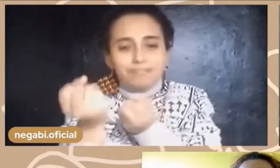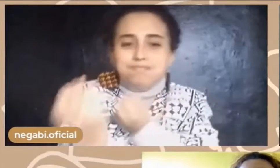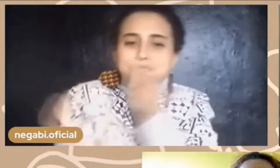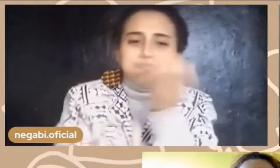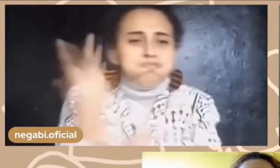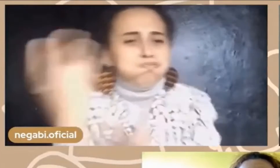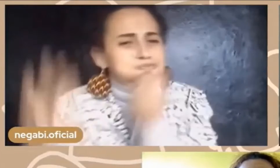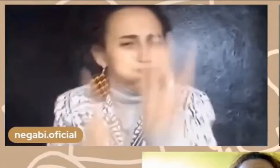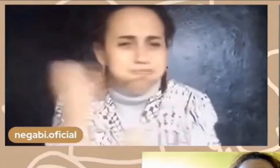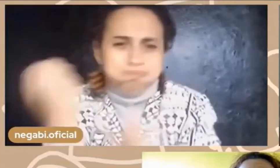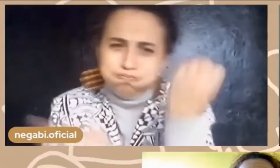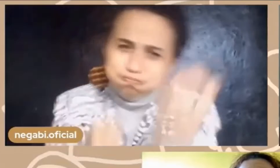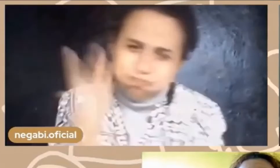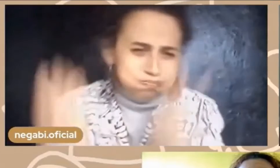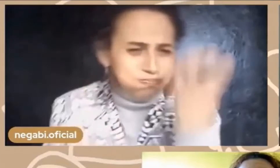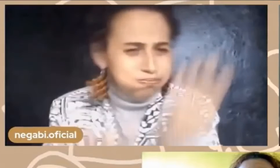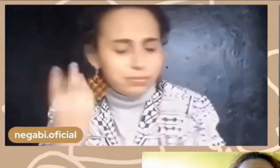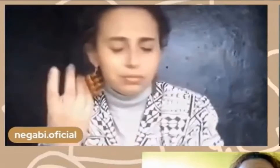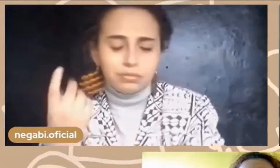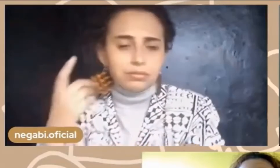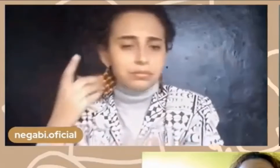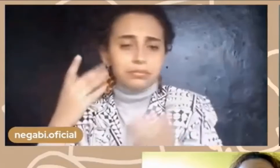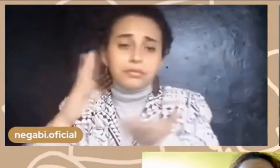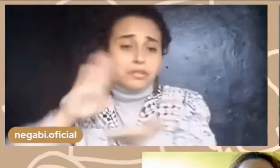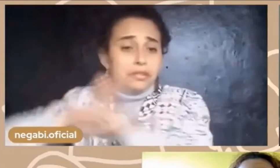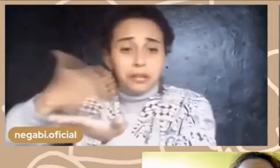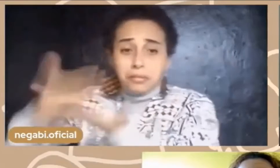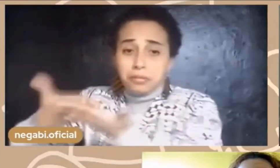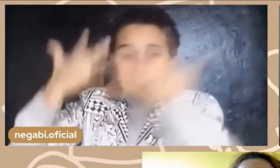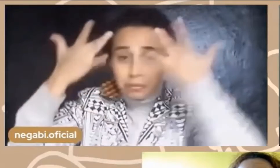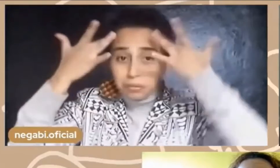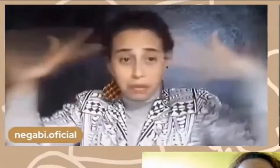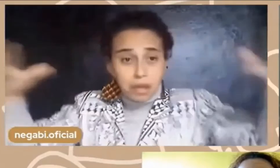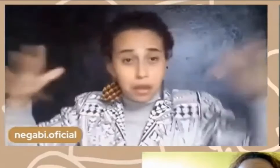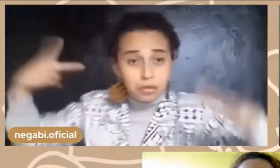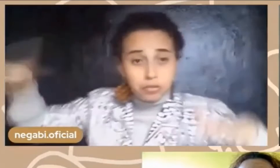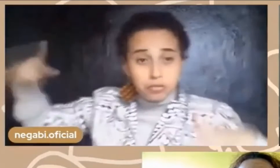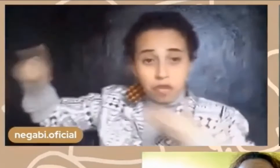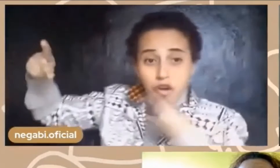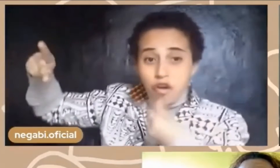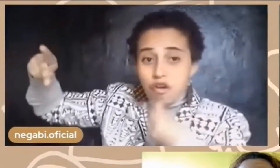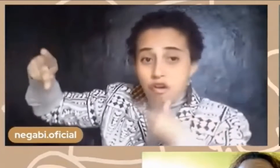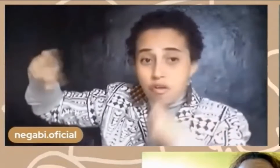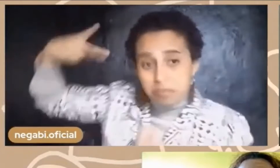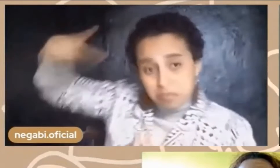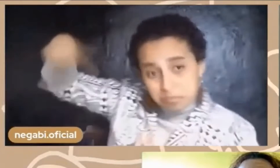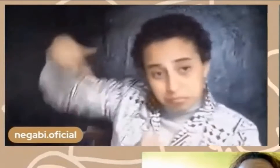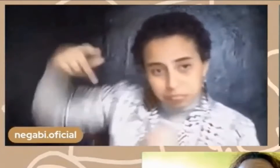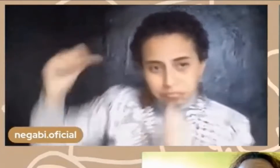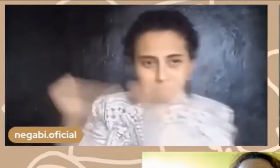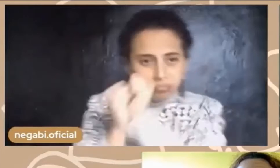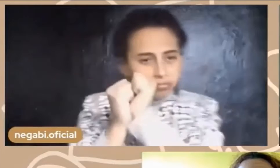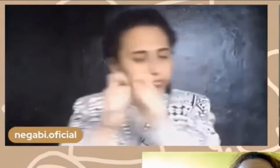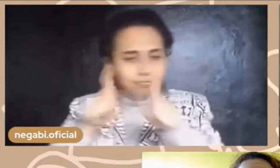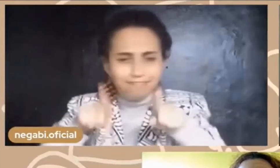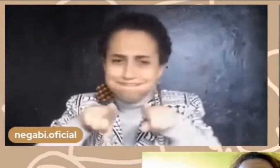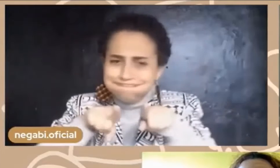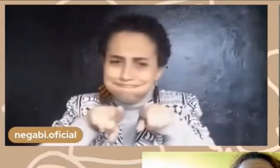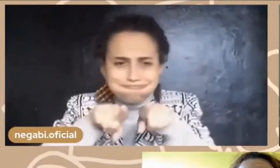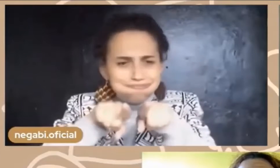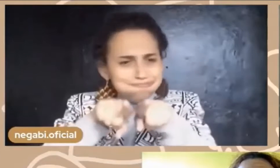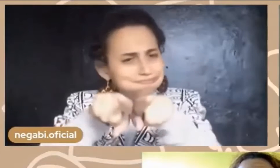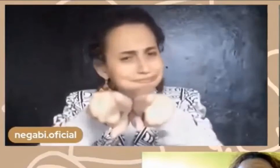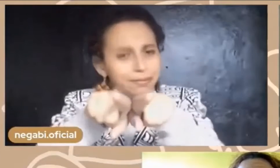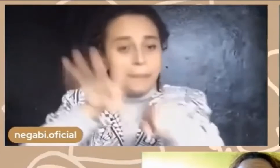trazer as minhas questões que estão aqui, que se passaram pela minha subjetividade, e vou enunciar isso, vou narrar isso. Isso foi de forma